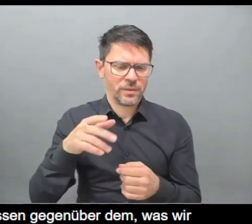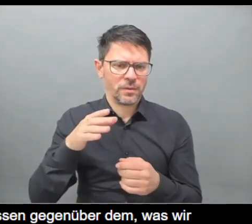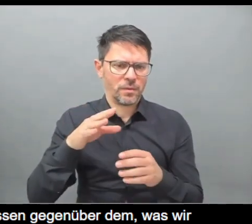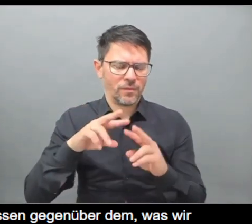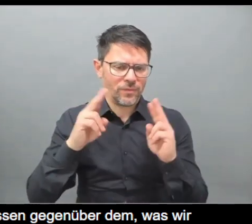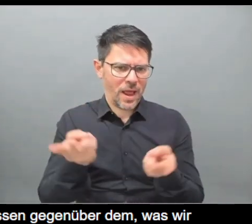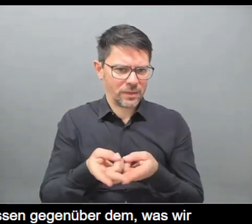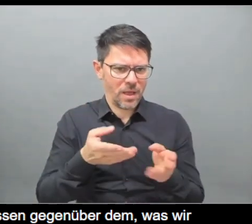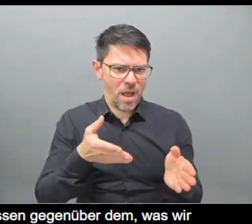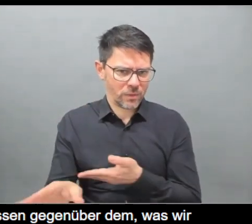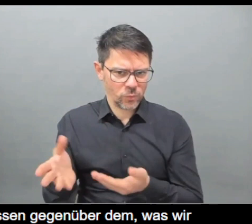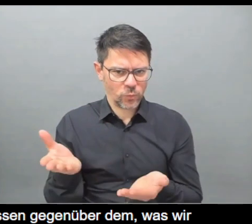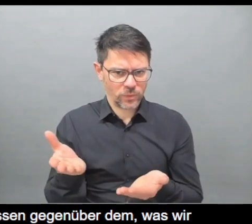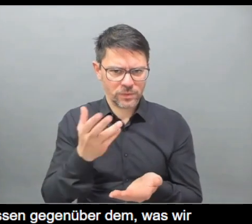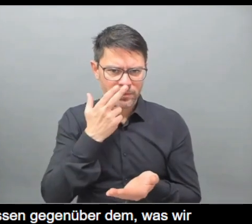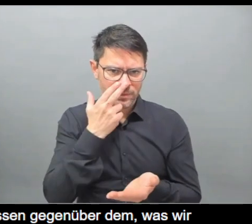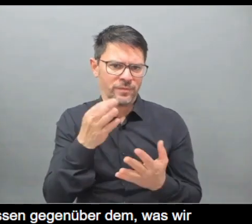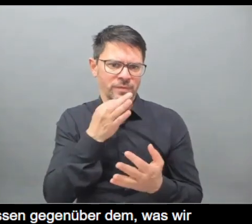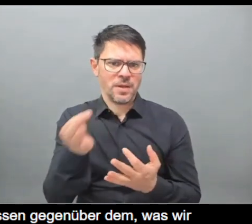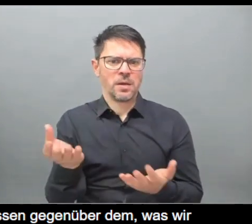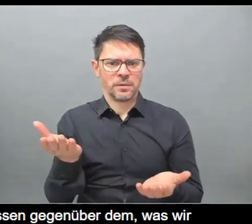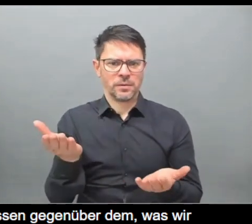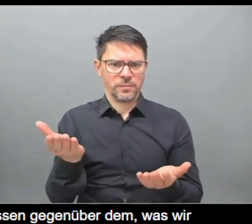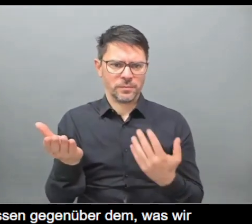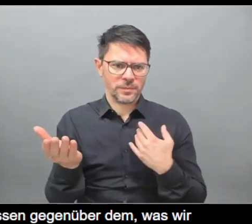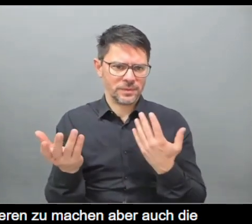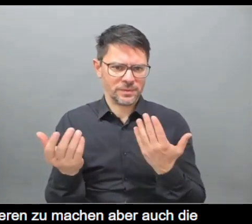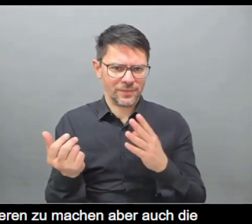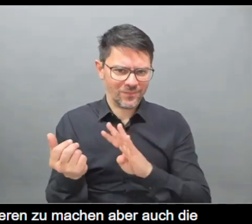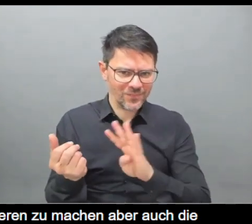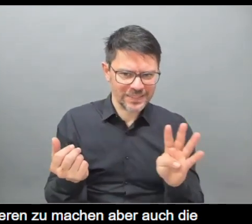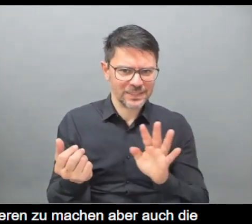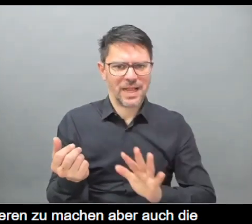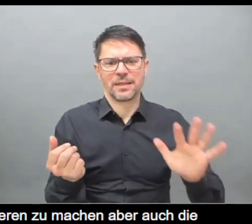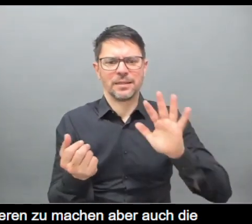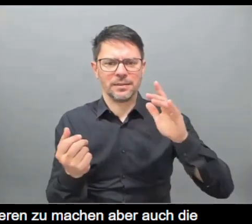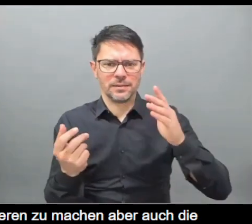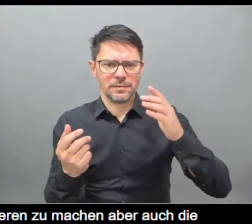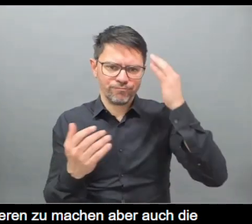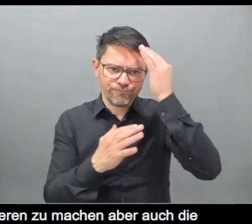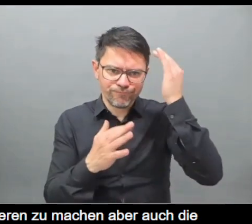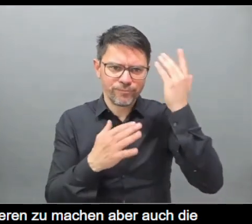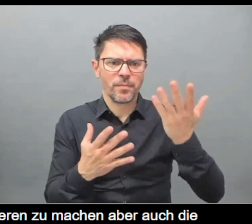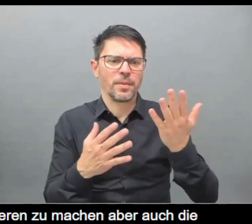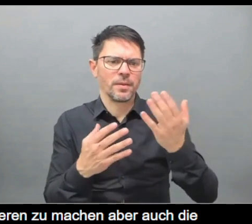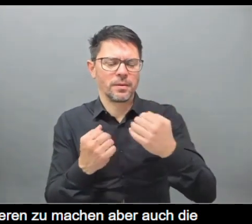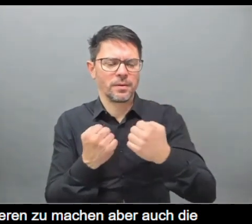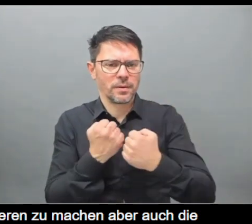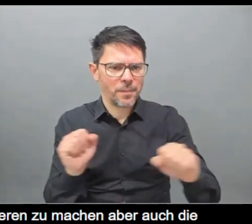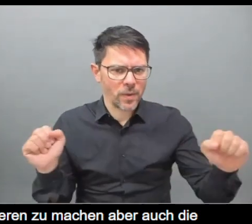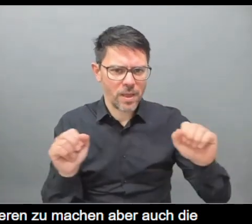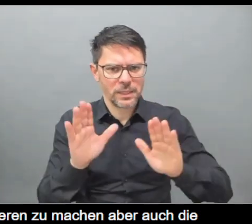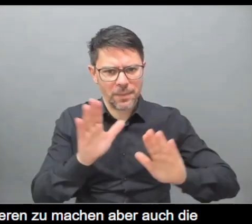macht, mit militärischer Gewalt versucht, eine Revision der Ordnung nach 1990, also nach dem Ende der Spaltung